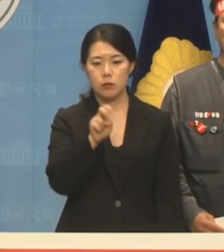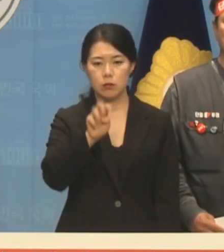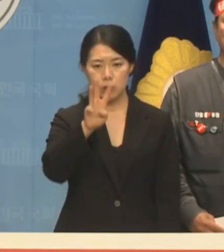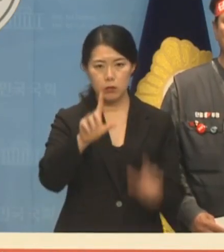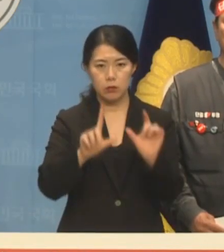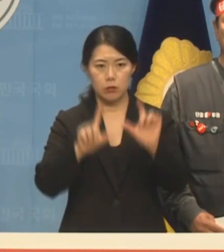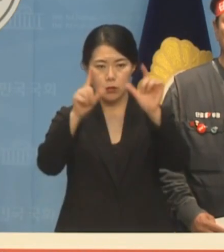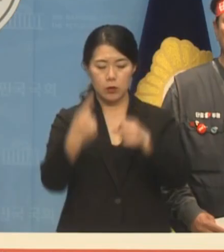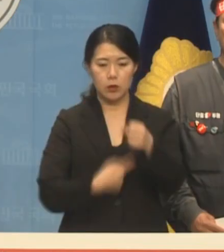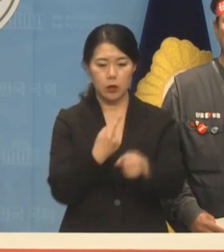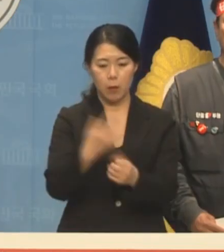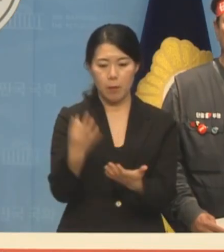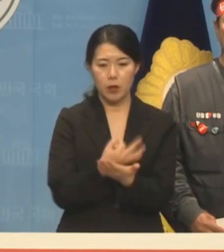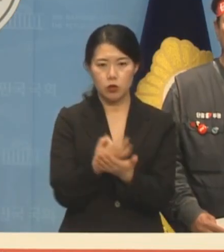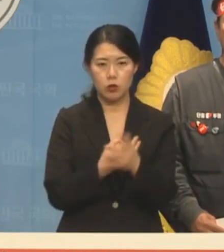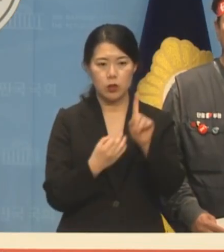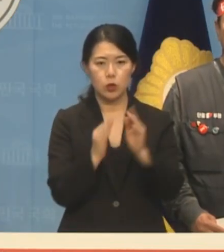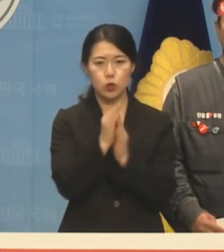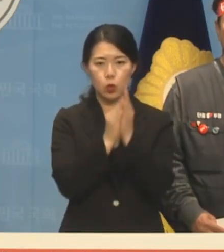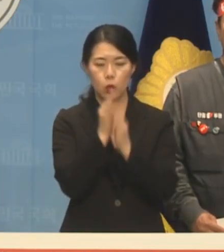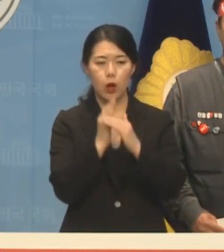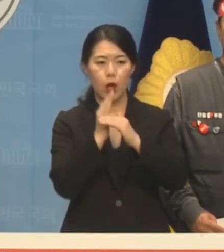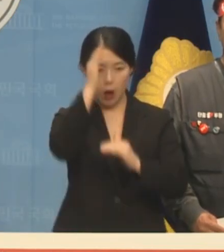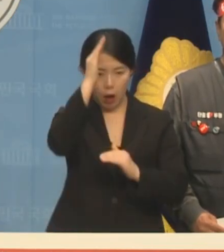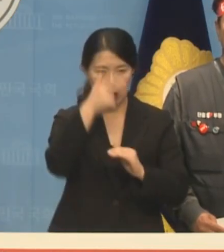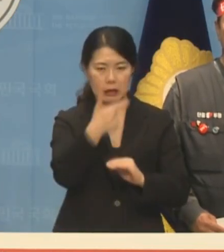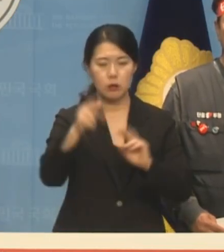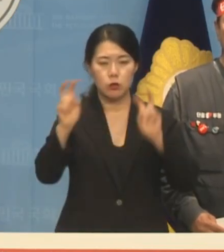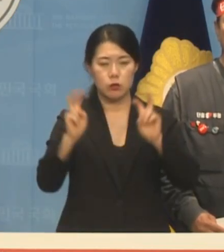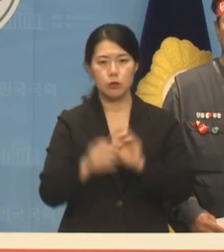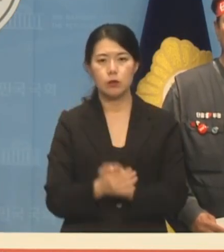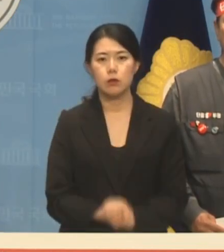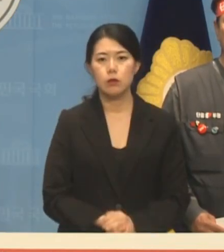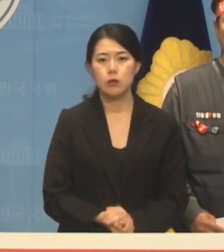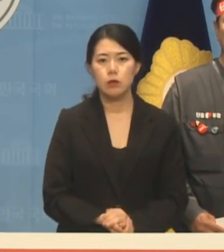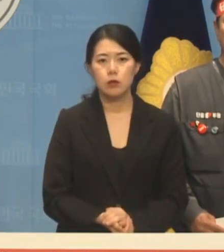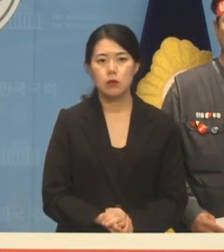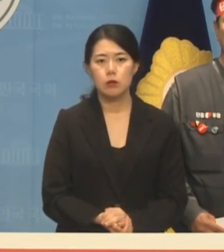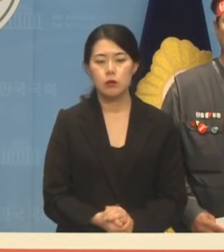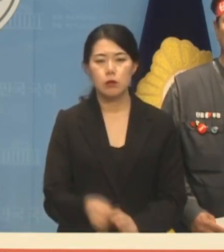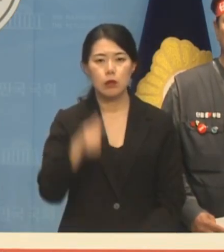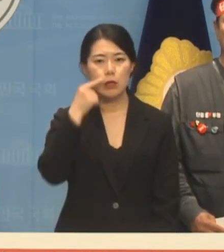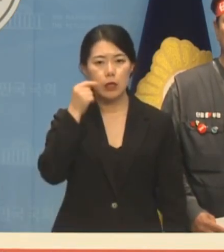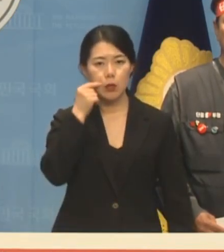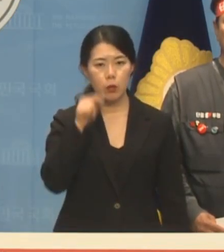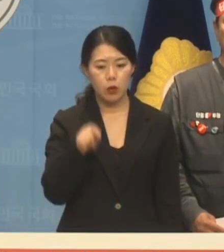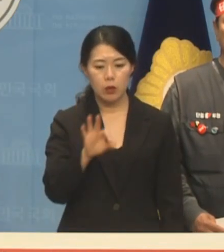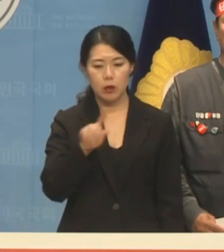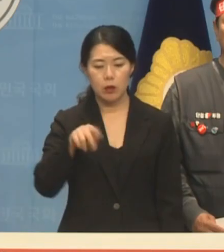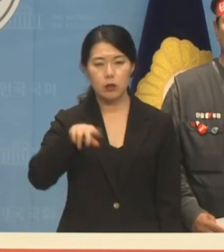2023년 연매출이 1조 원이 넘는 우량회사입니다. 일본